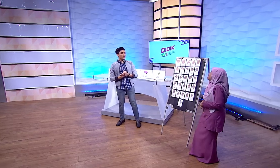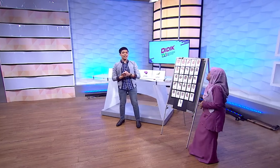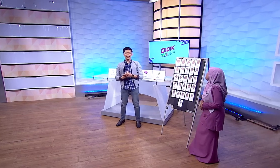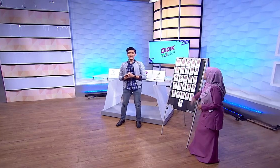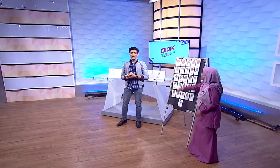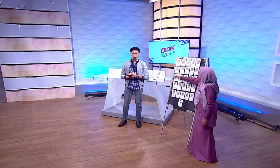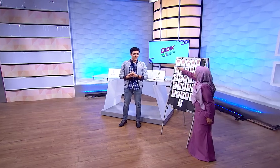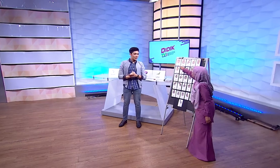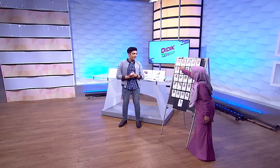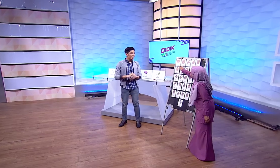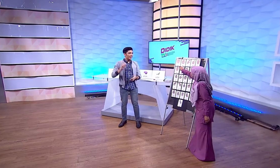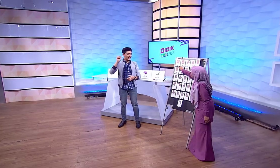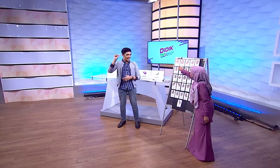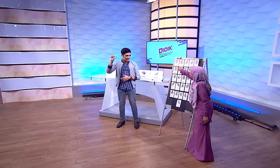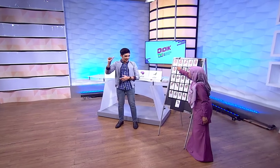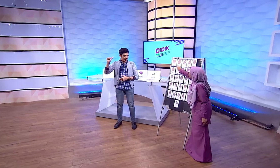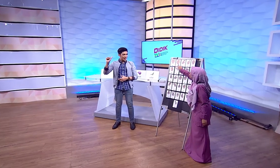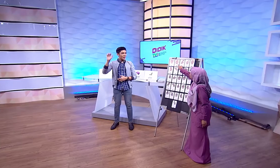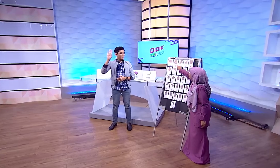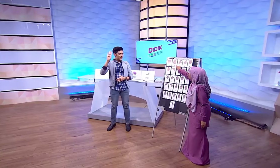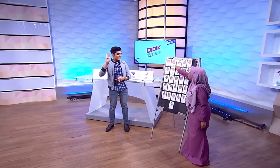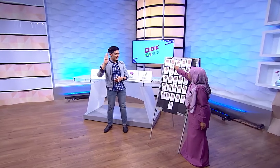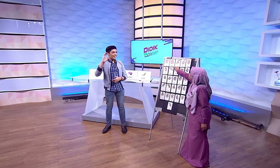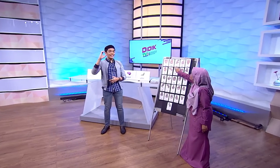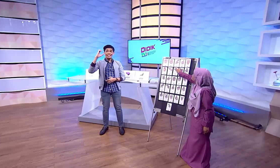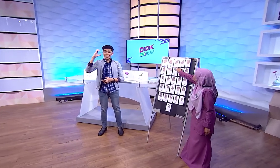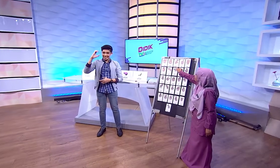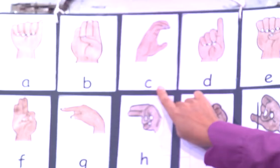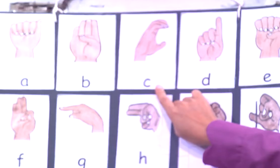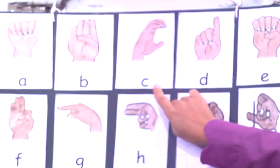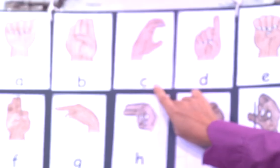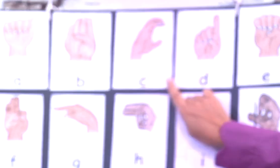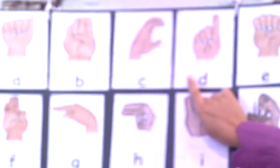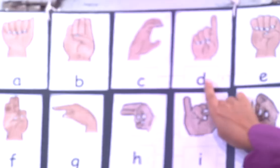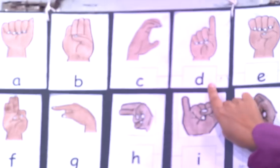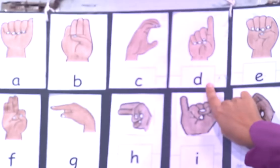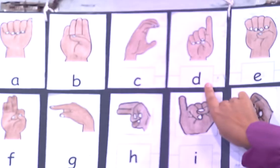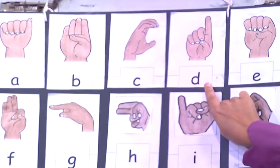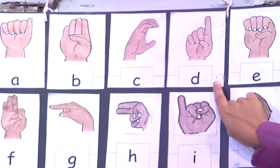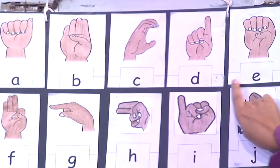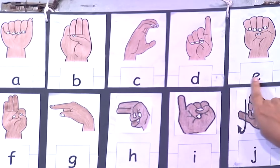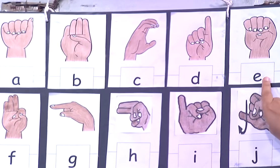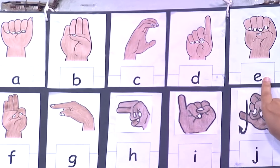kecil Ih by sih di i